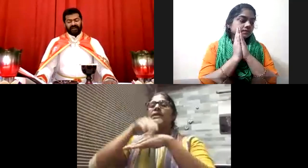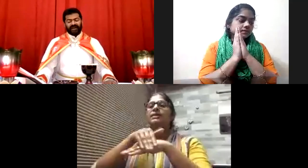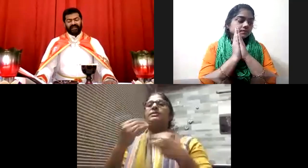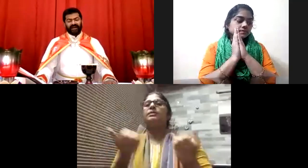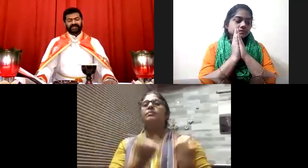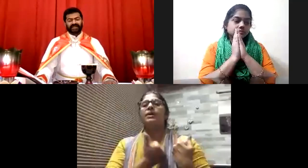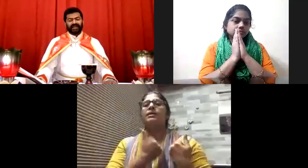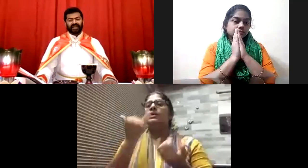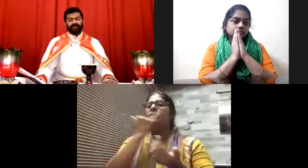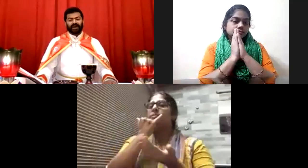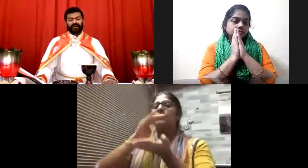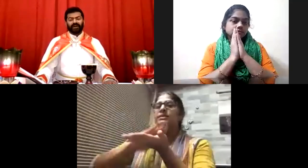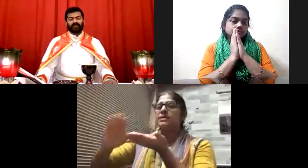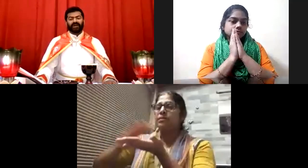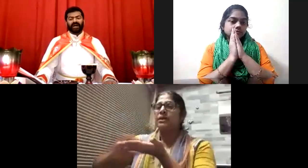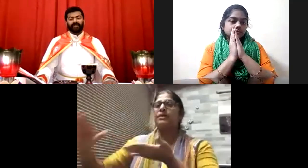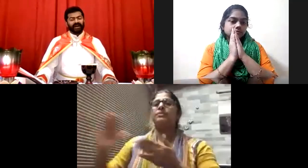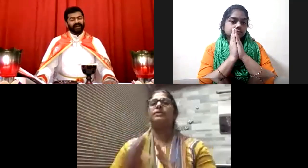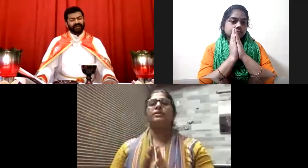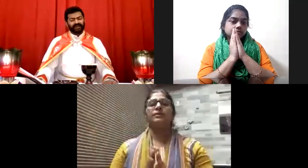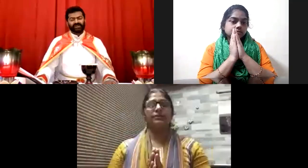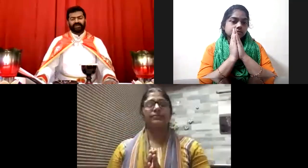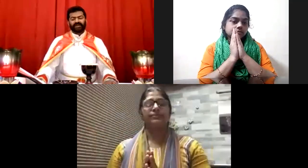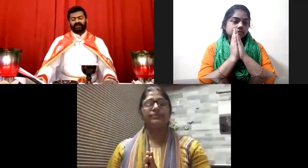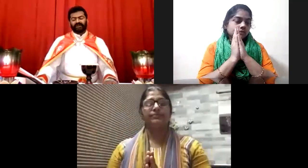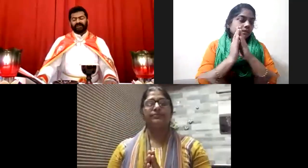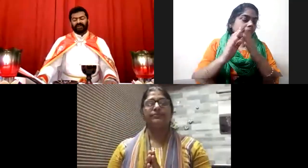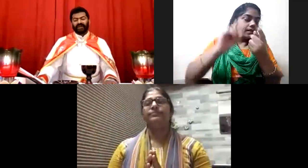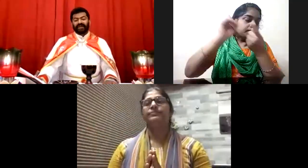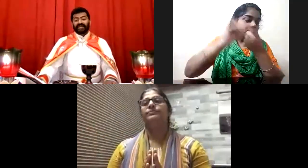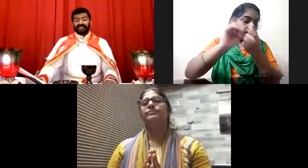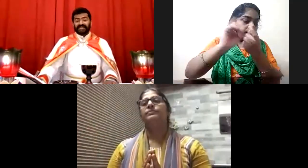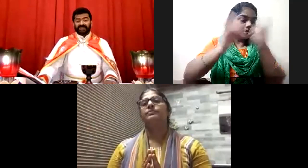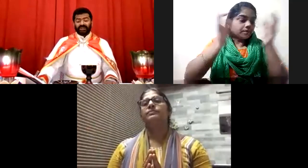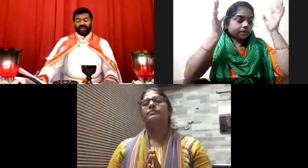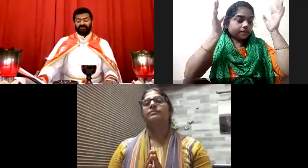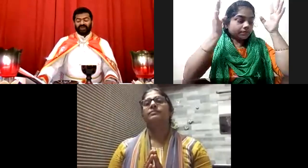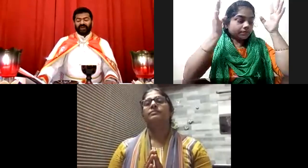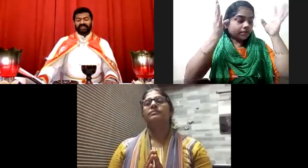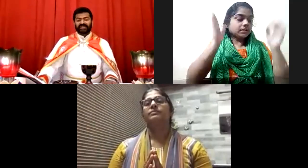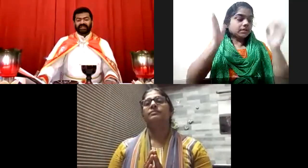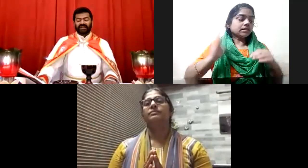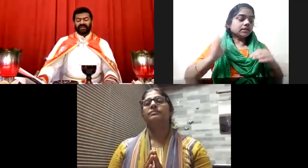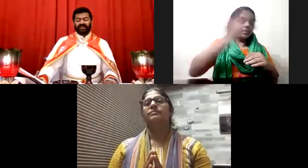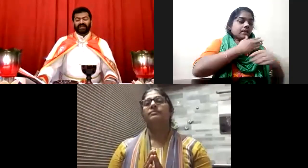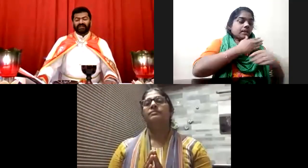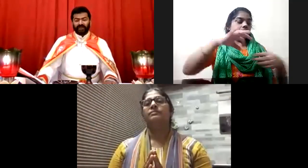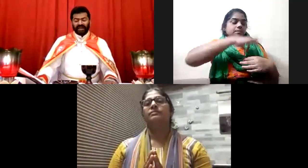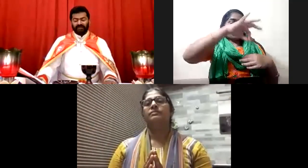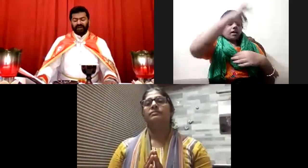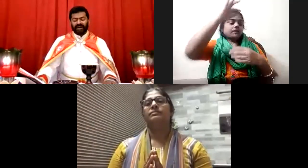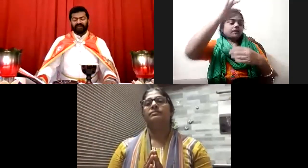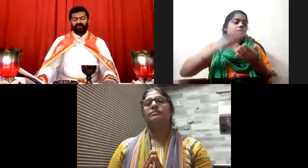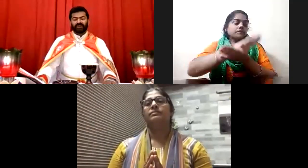കർത്താവേ, അങ്ങയുടെ ദാസരുടെ പാപങ്ങളും അപരാധങ്ങളും ക്ഷമിക്കണമേ. ശത്രുതയിലും വിദ്വേഷത്തിൽ നിന്ന്